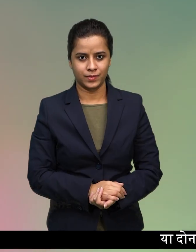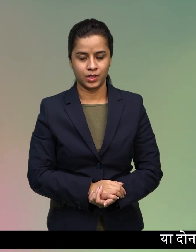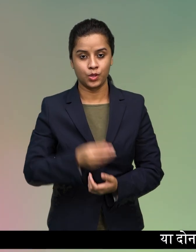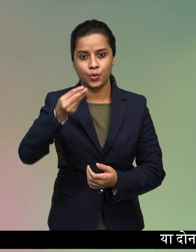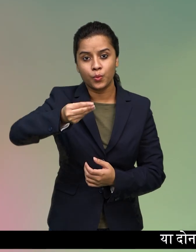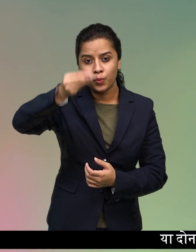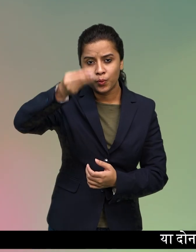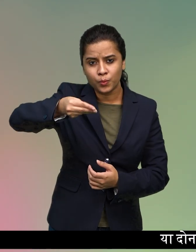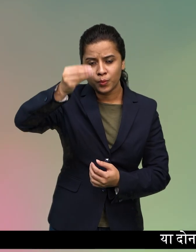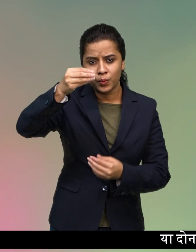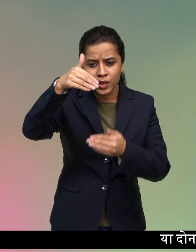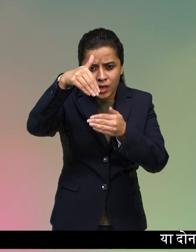या 2 थरांमध्ये एक द्रव असतो